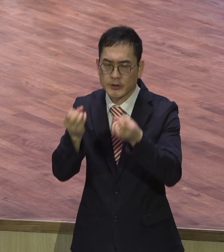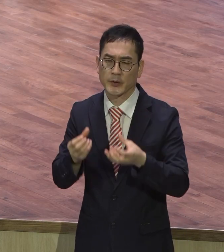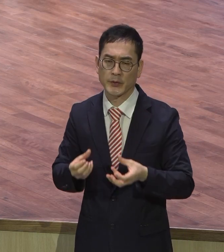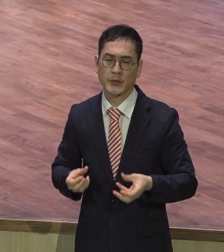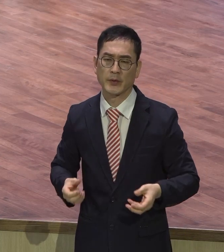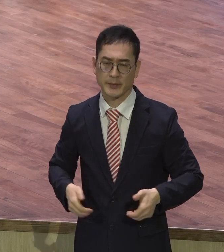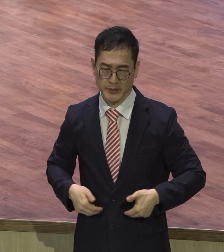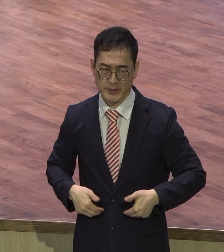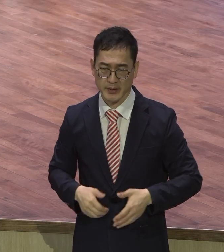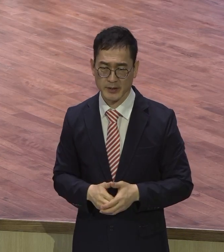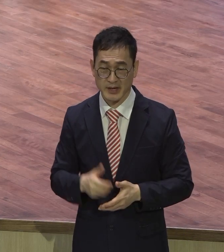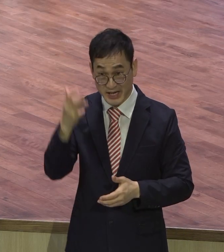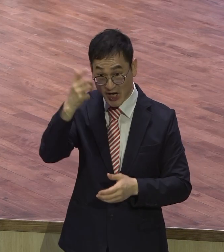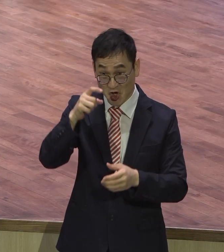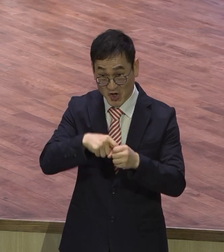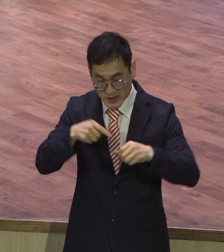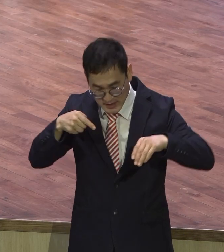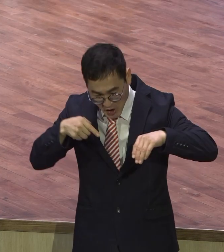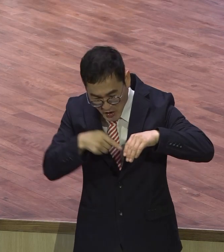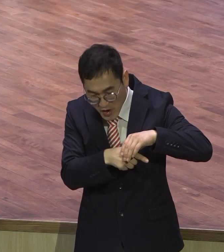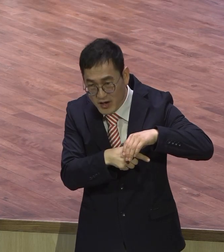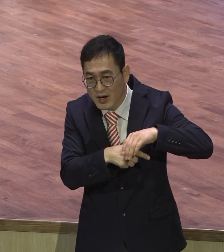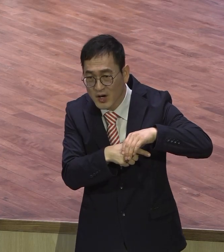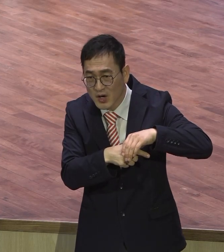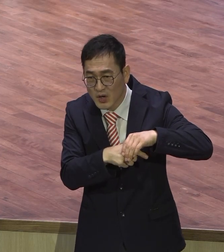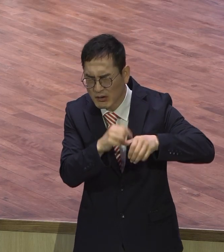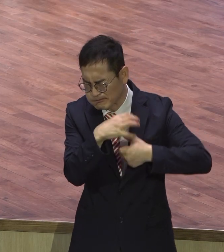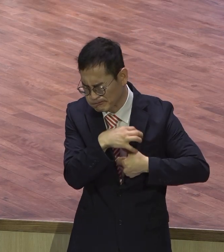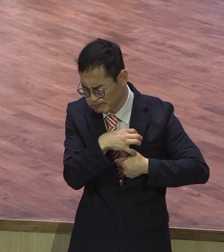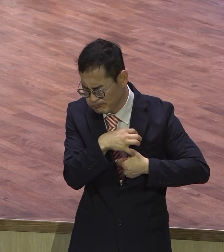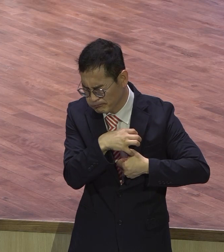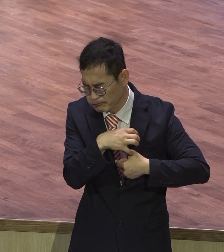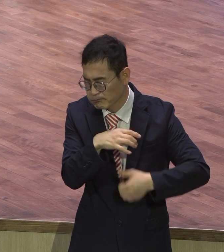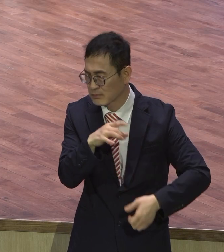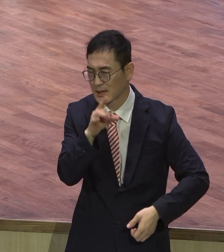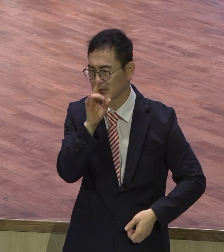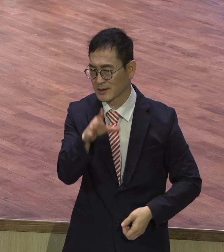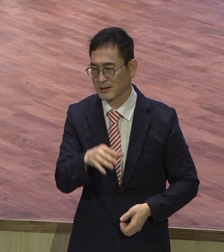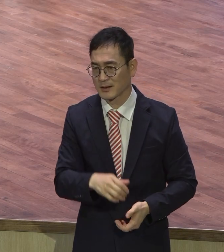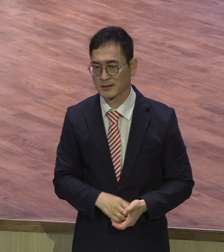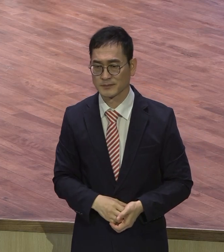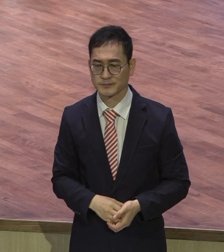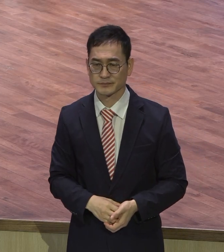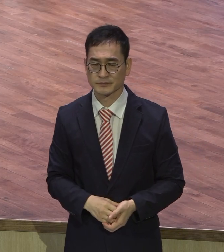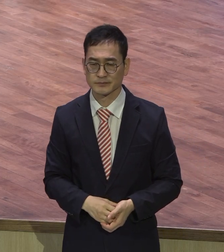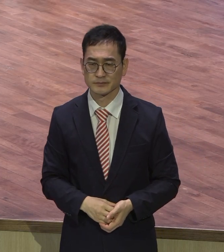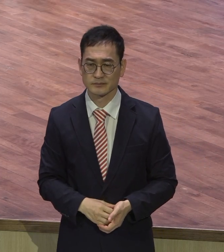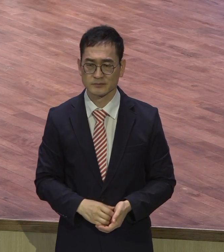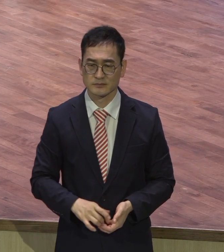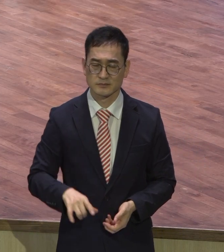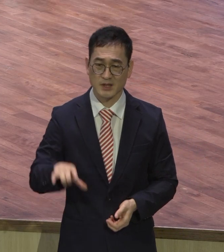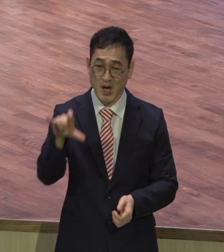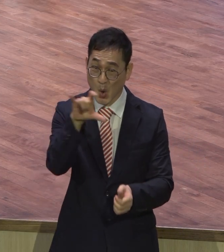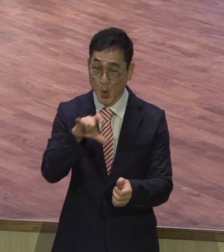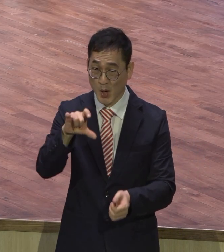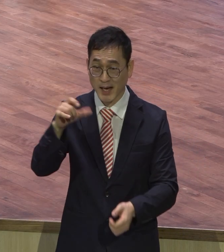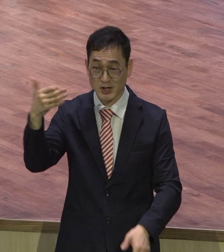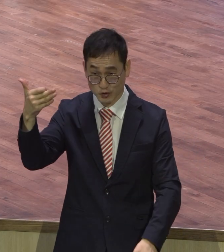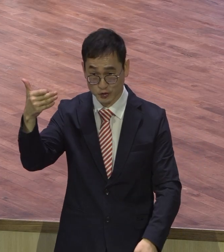영적 터널 속에 갇혀있으면 안 돼요. 지금 코로나19로 인해서 대면